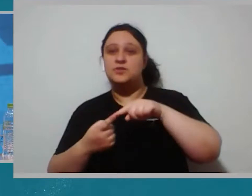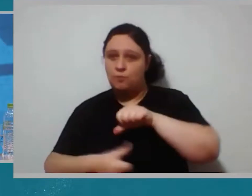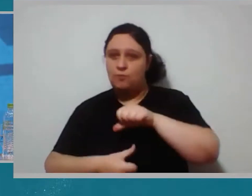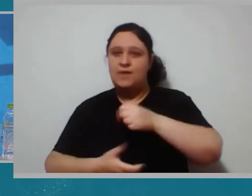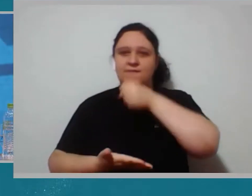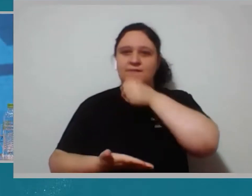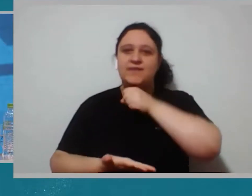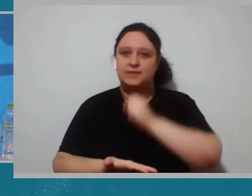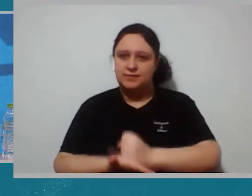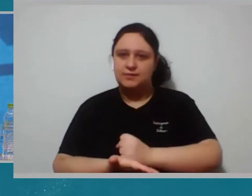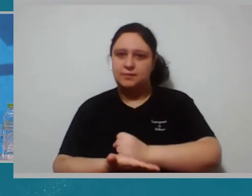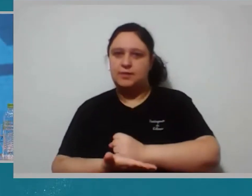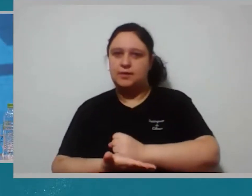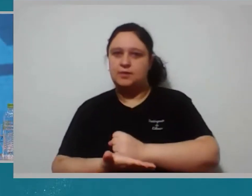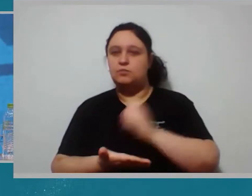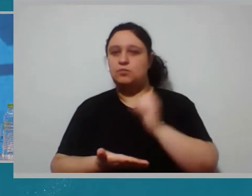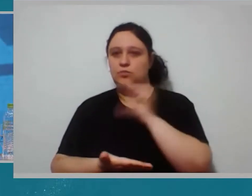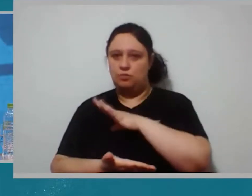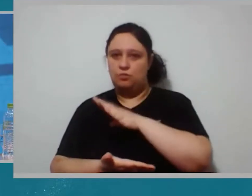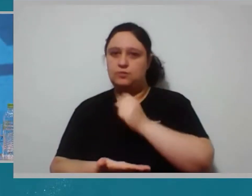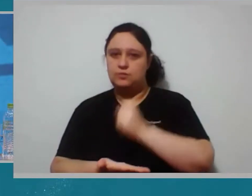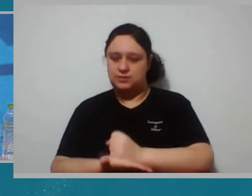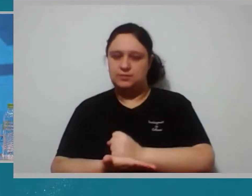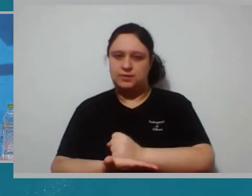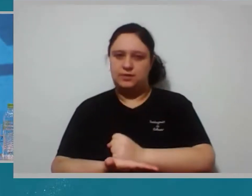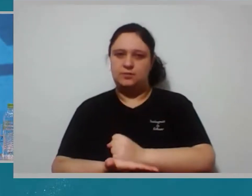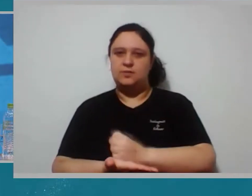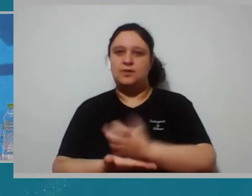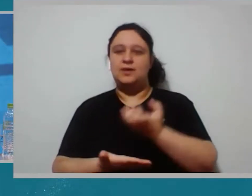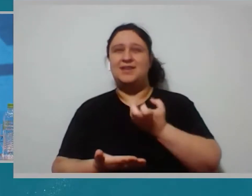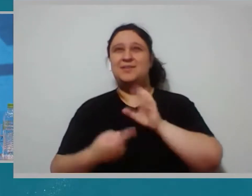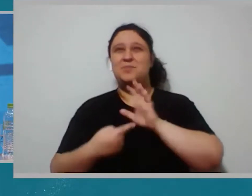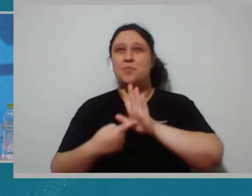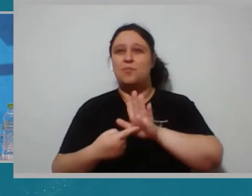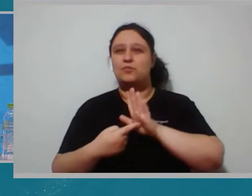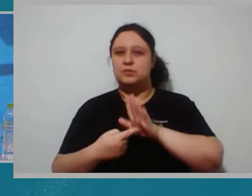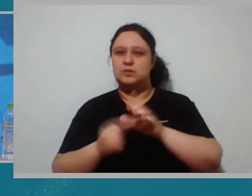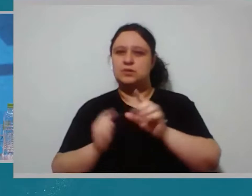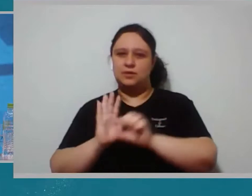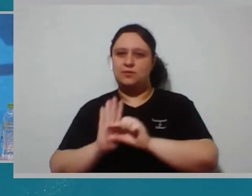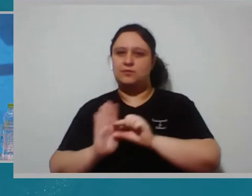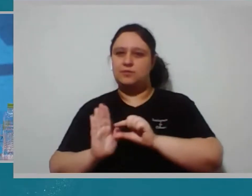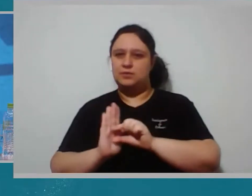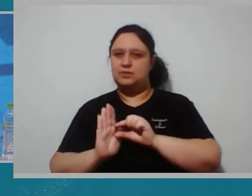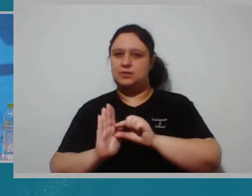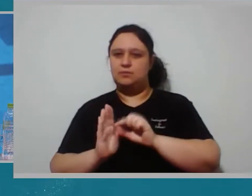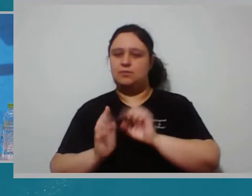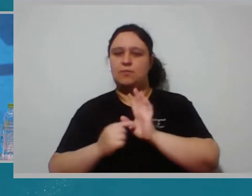Testamento. Tem um versículo aqui que queria encontrar para vocês, que diz assim,